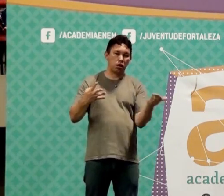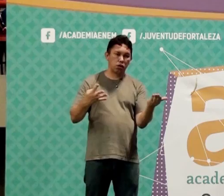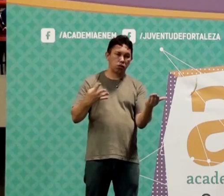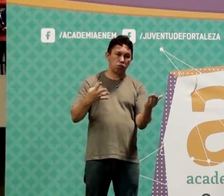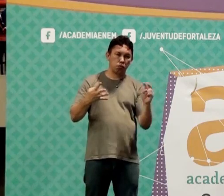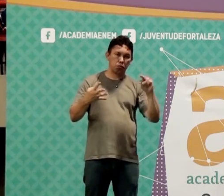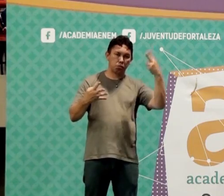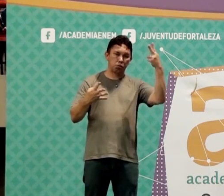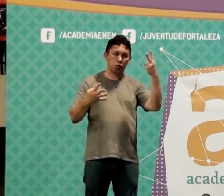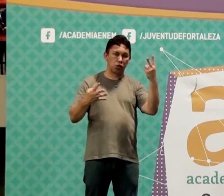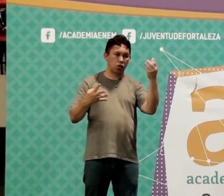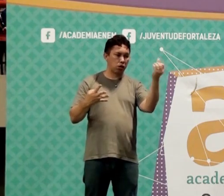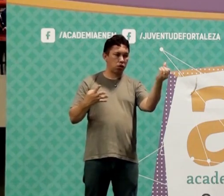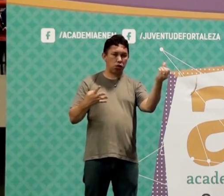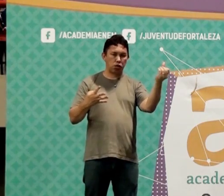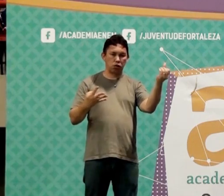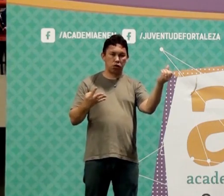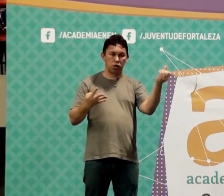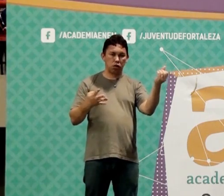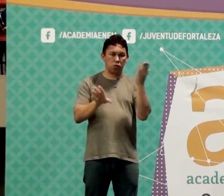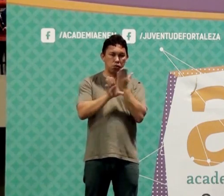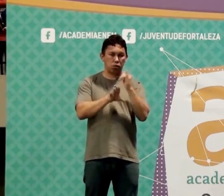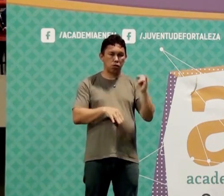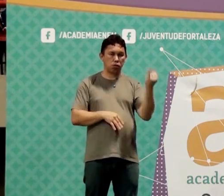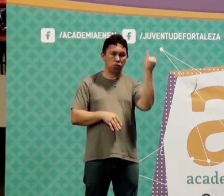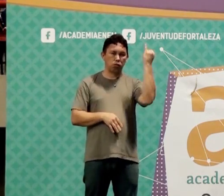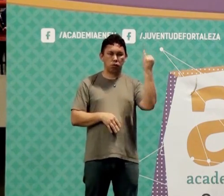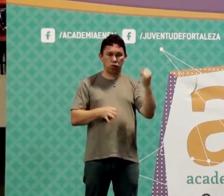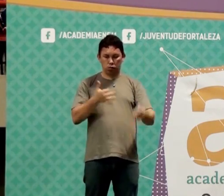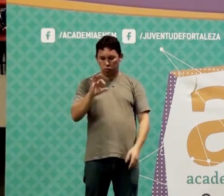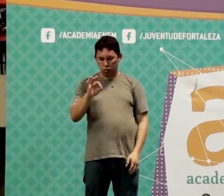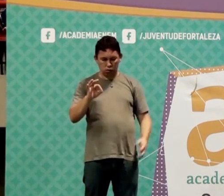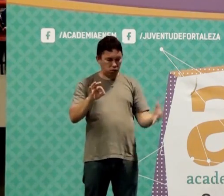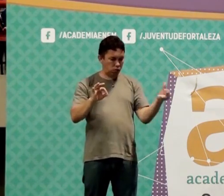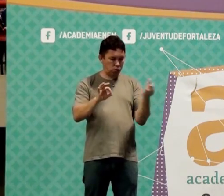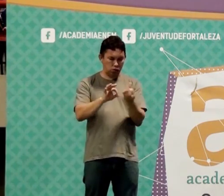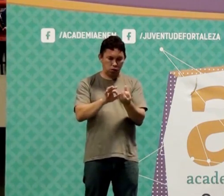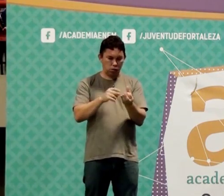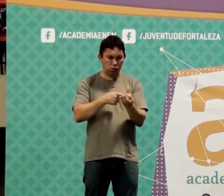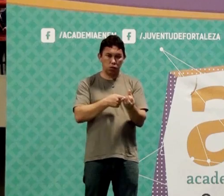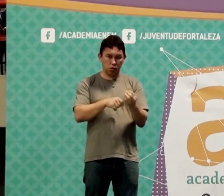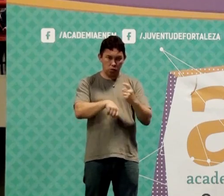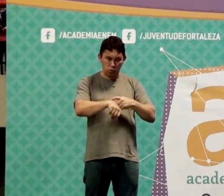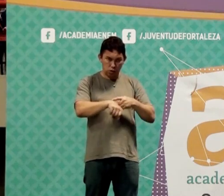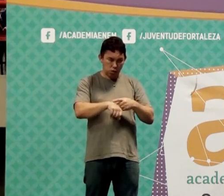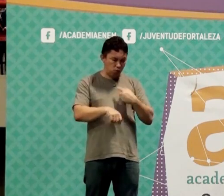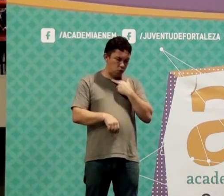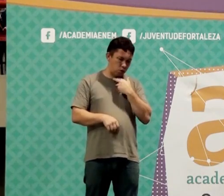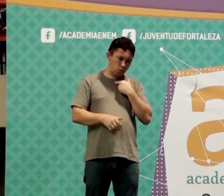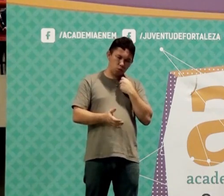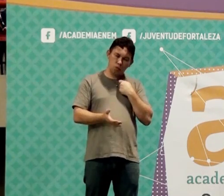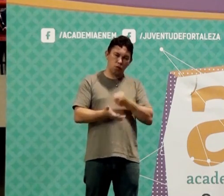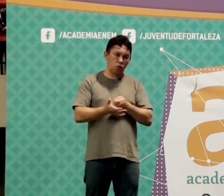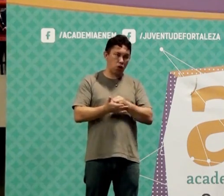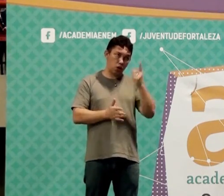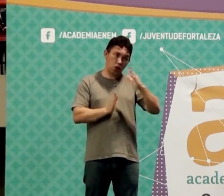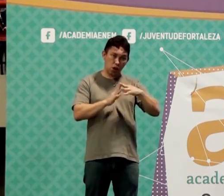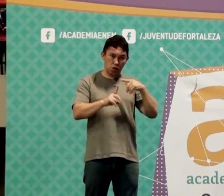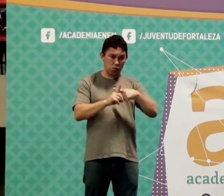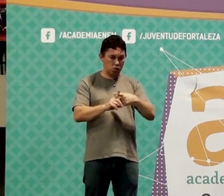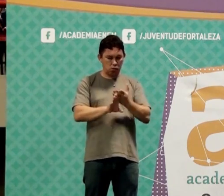Usura é a cobrança de juros. Pronto. Na Idade Média, a igreja